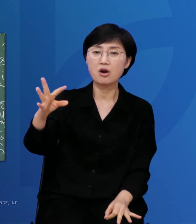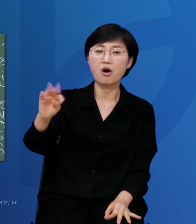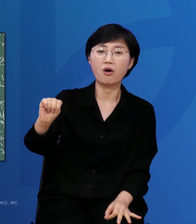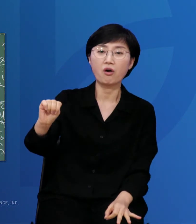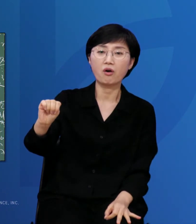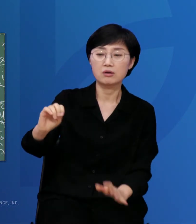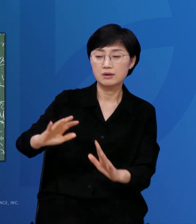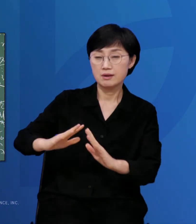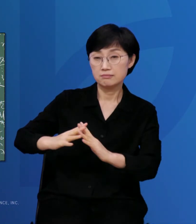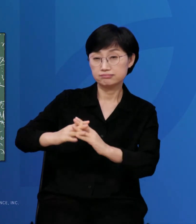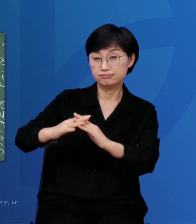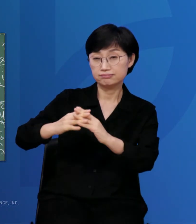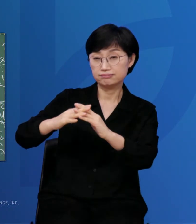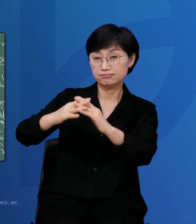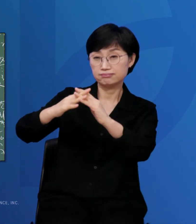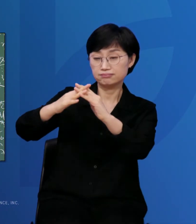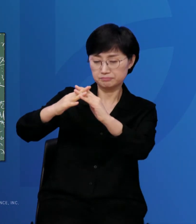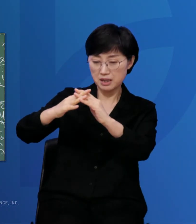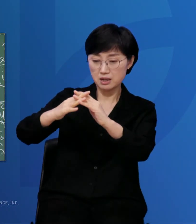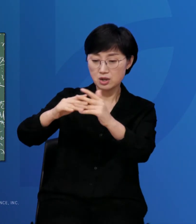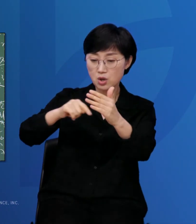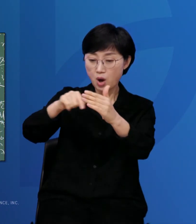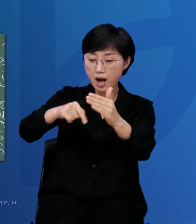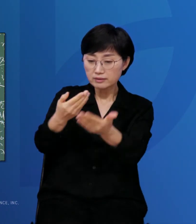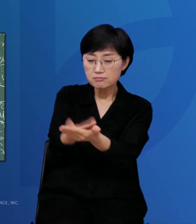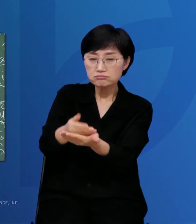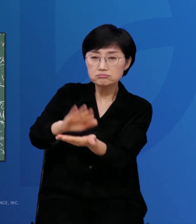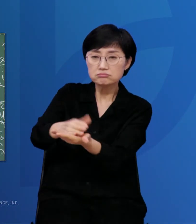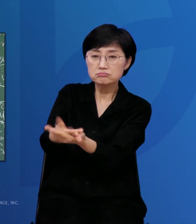건축하고 새로 하고 있어 지금요. 안에 시스템이 그걸 만들고 있어요.